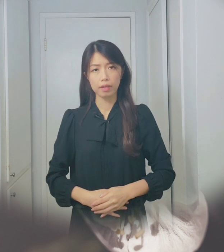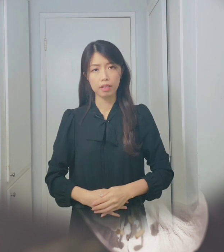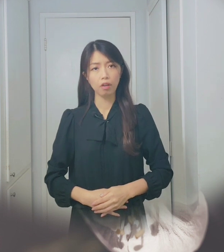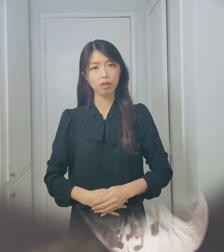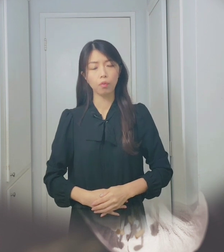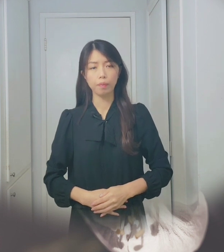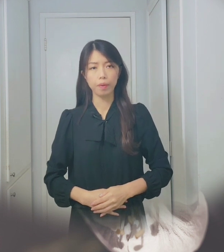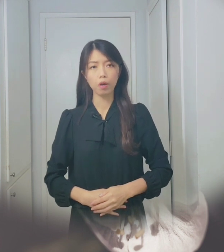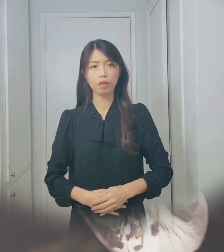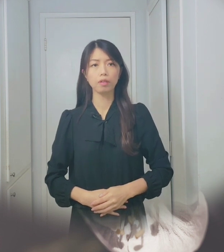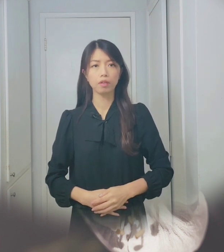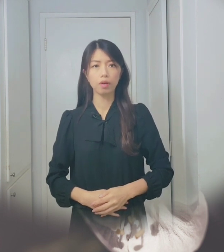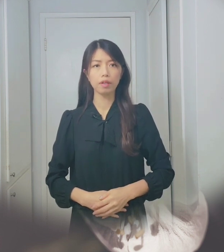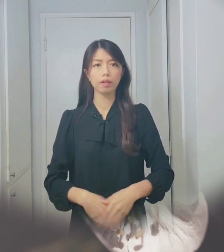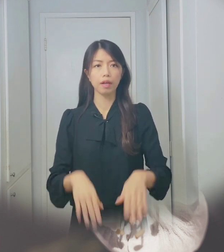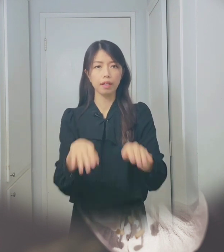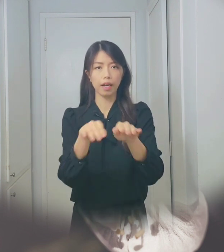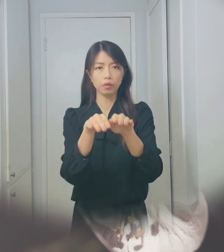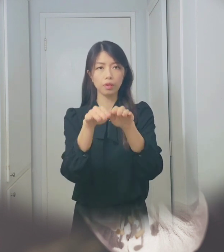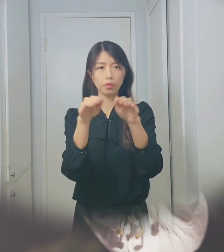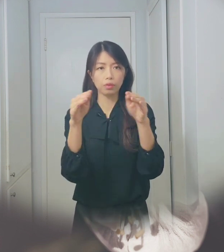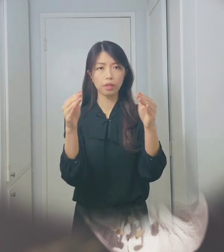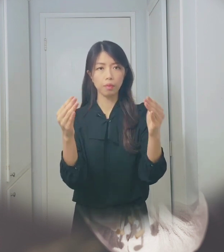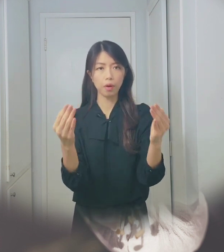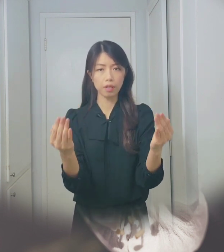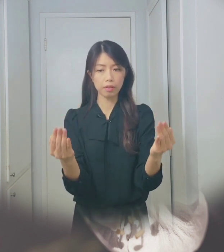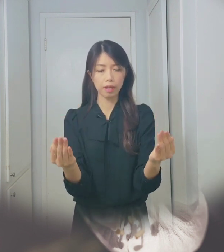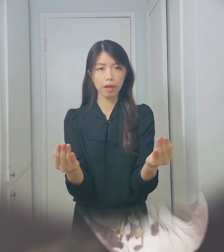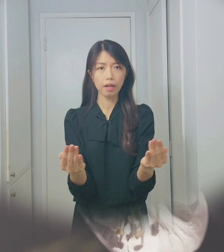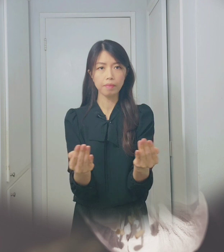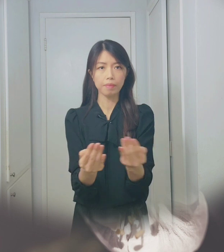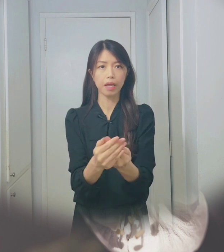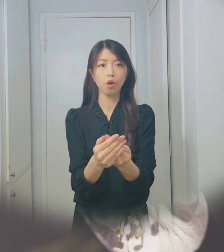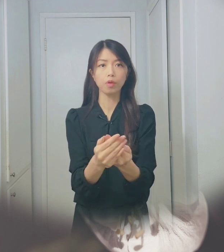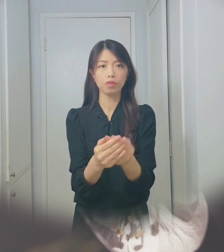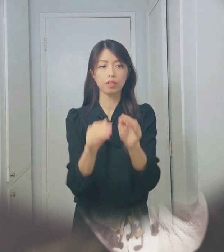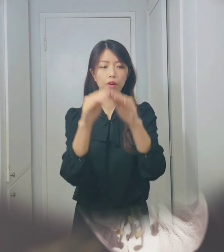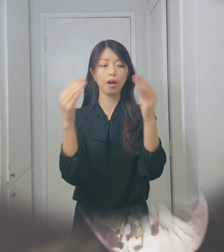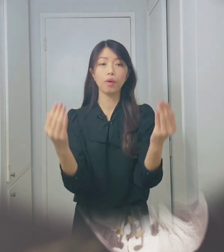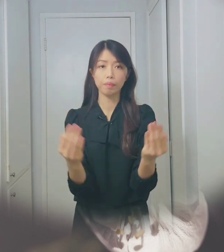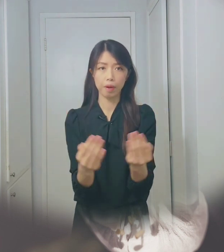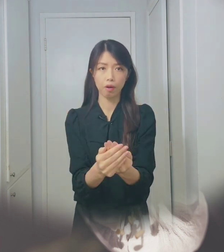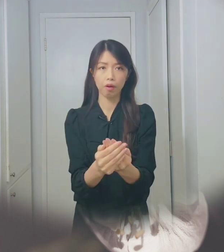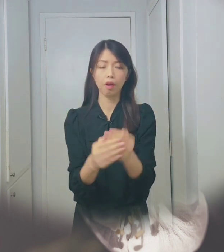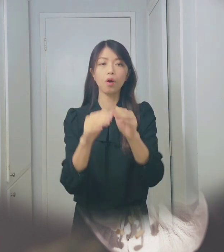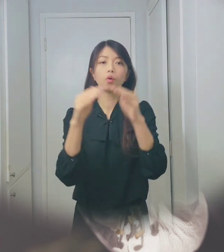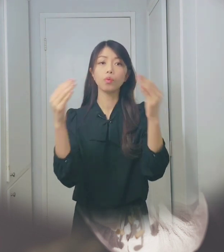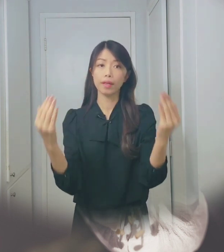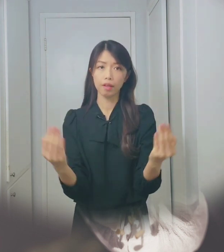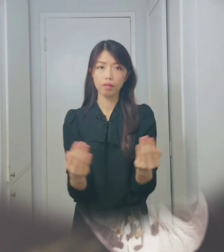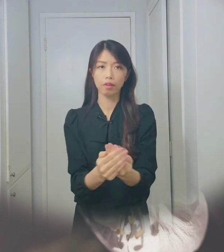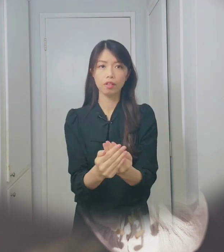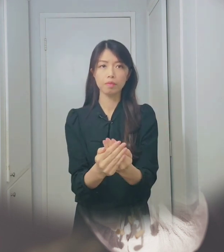일단 완전, 완벽 이런 뜻의 수어는 양손을 둥글게 표현하셨다가 마지막에 겹쳐주시는 거예요. 완벽